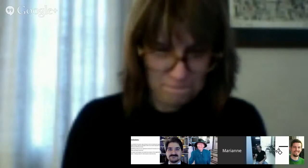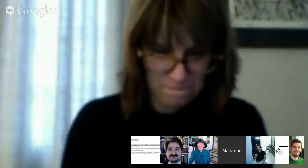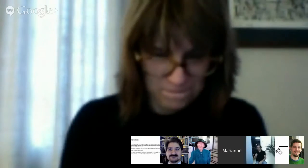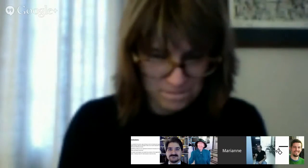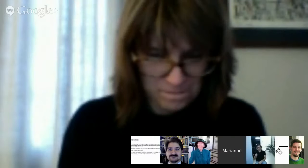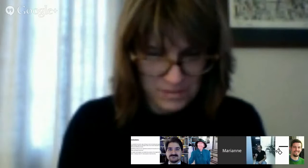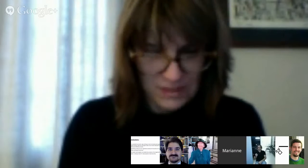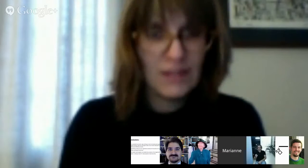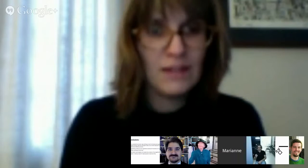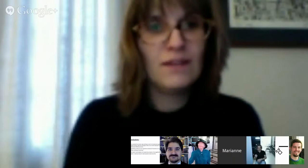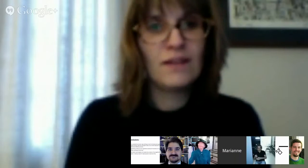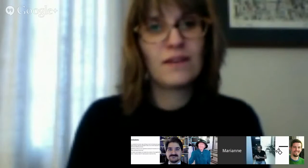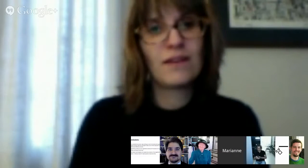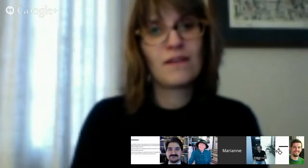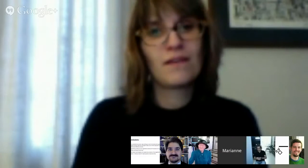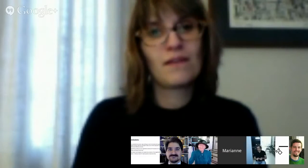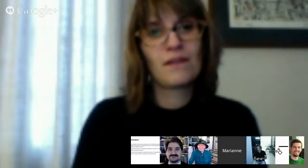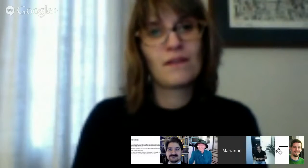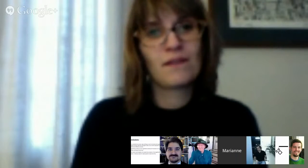pelas crianças.